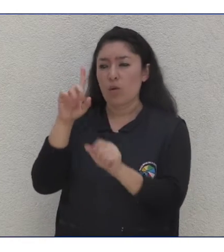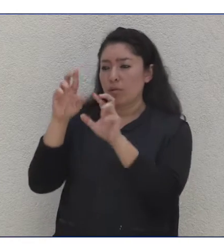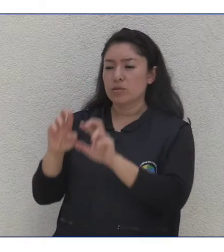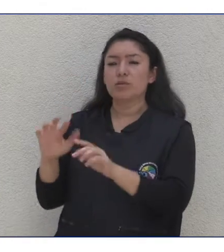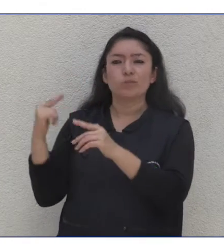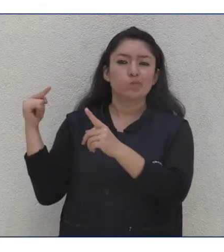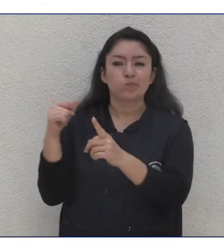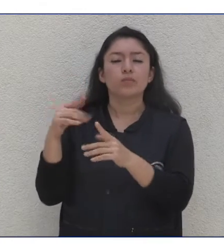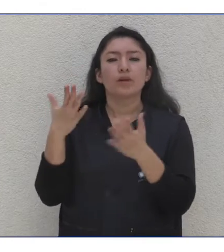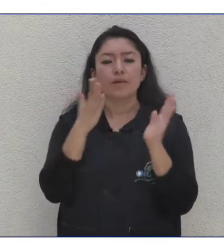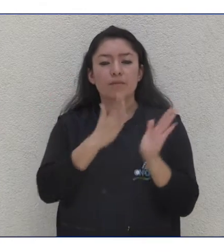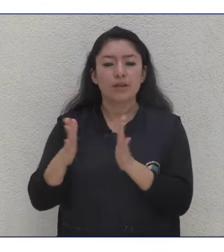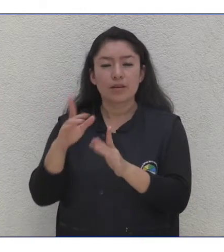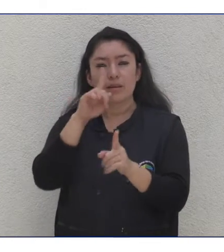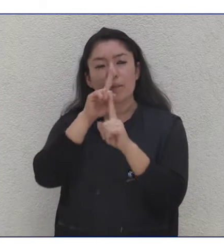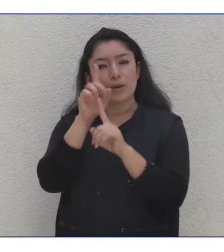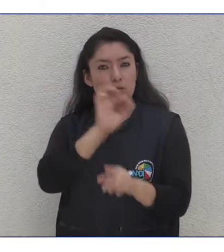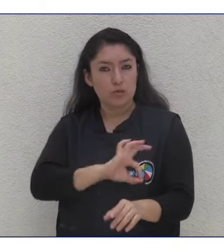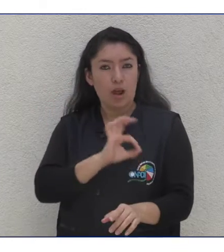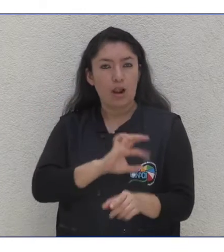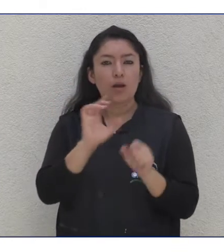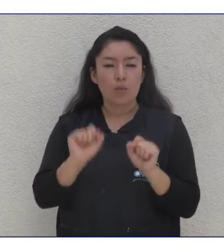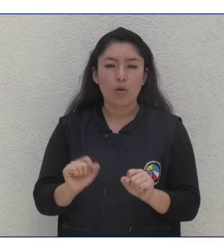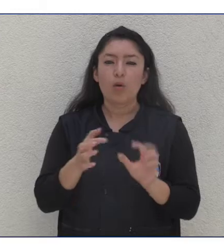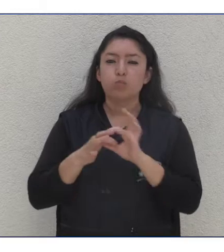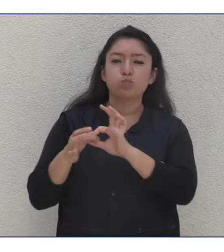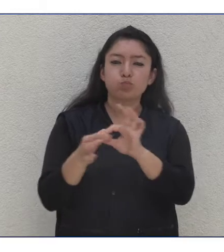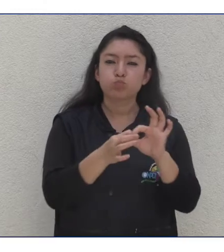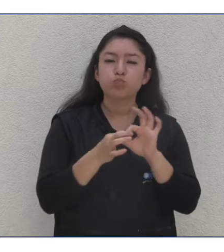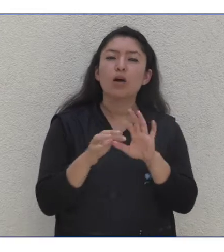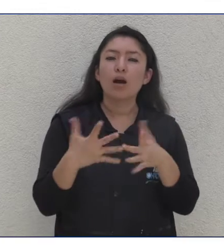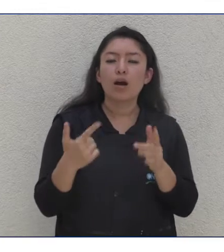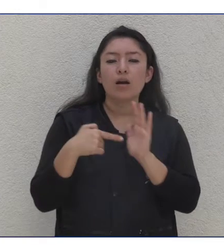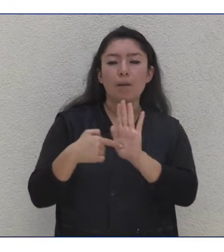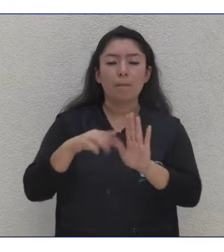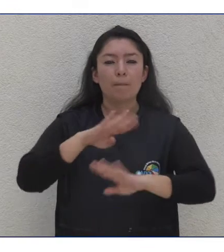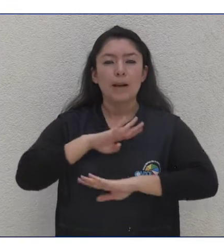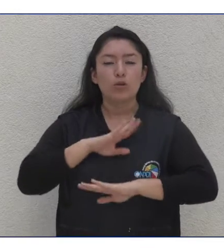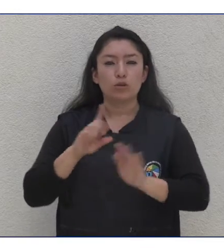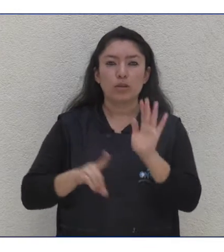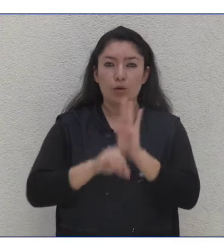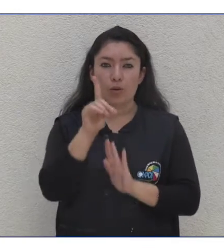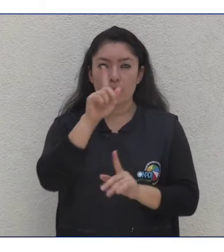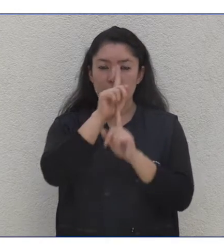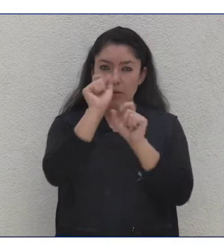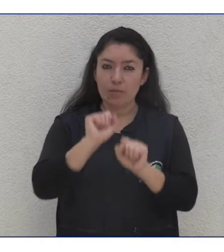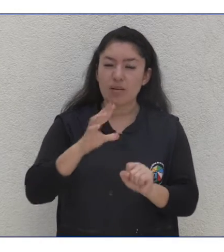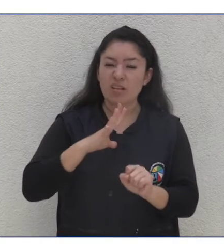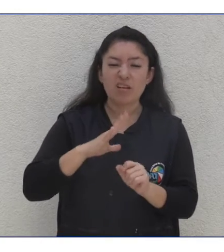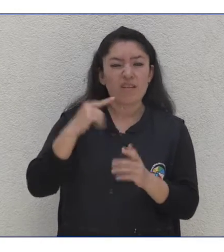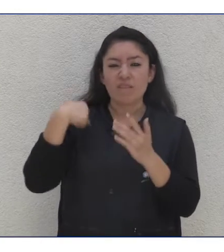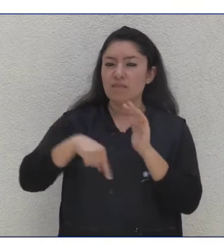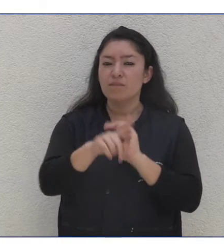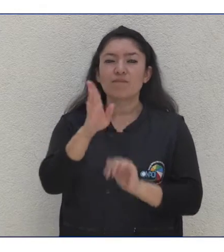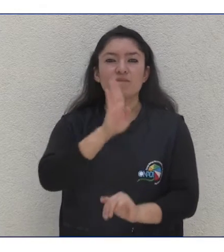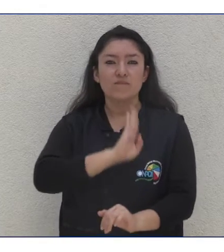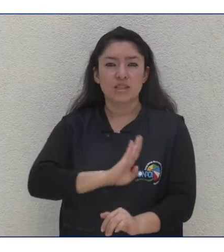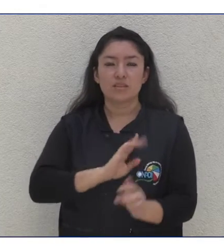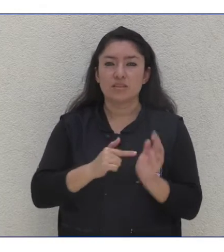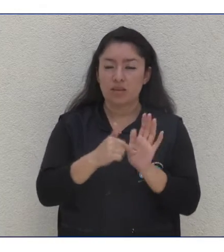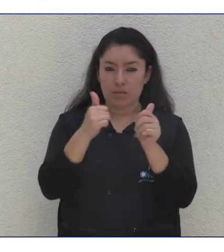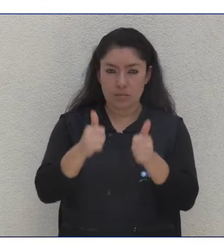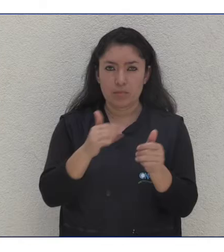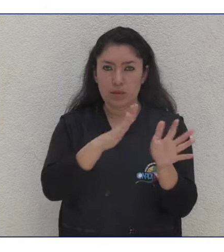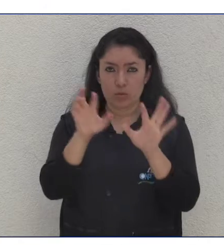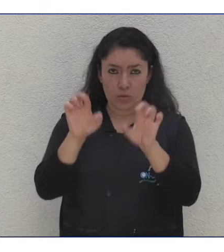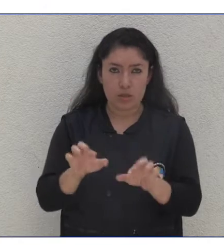como sujeto y fin del orden social, organizándose para que ésta logre su pleno desarrollo y se consiga el bienestar de todos los